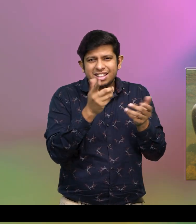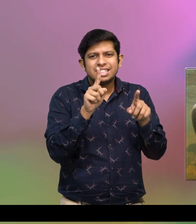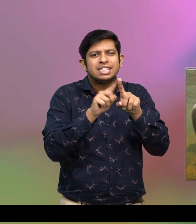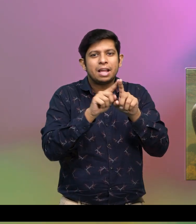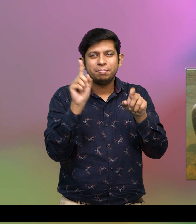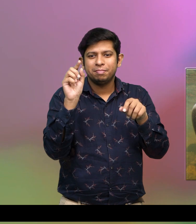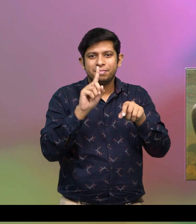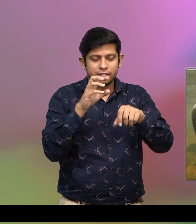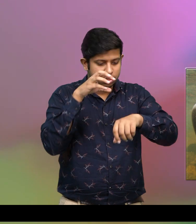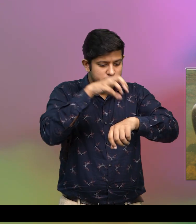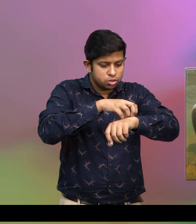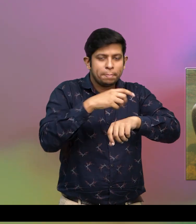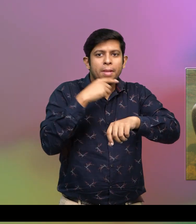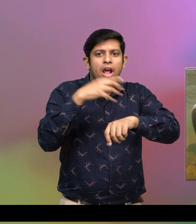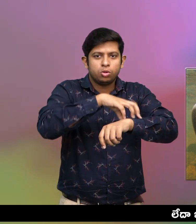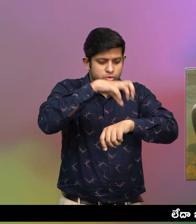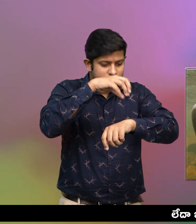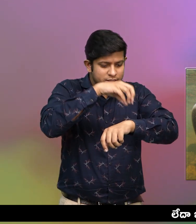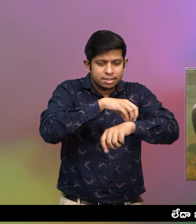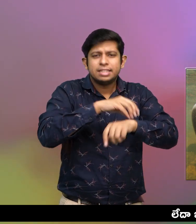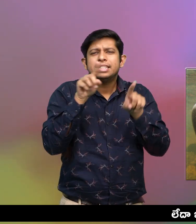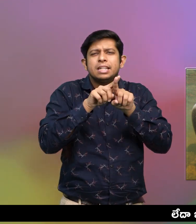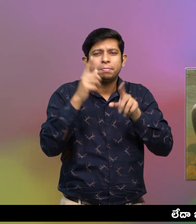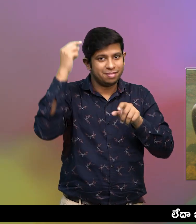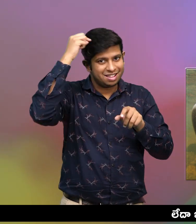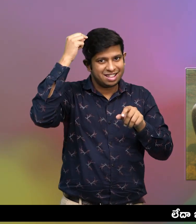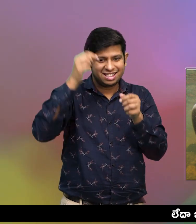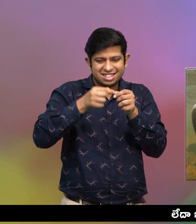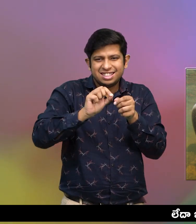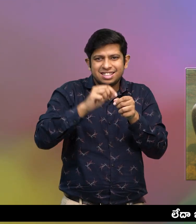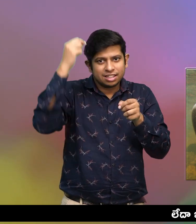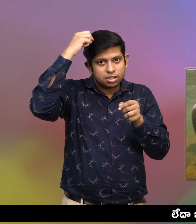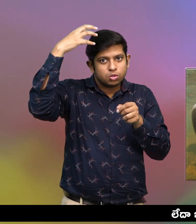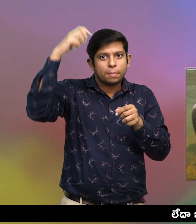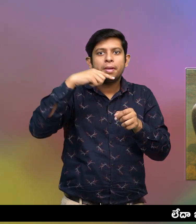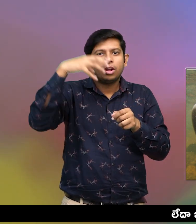అవి ఎక్టోపరాసైట్లు లేదా ఇతర సకశేరుకాల బోరర్లు.